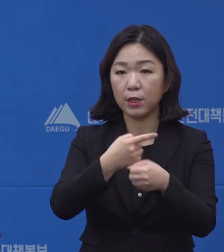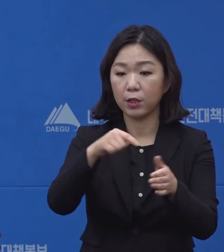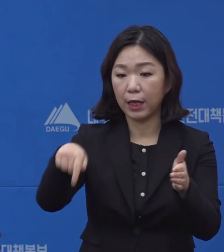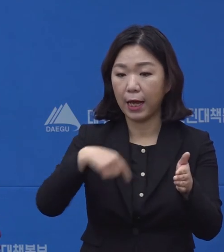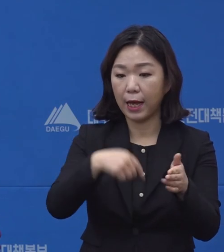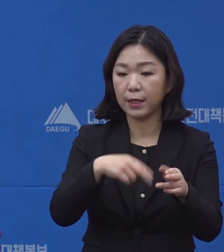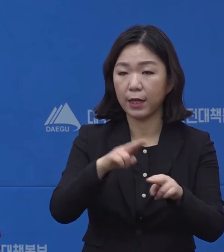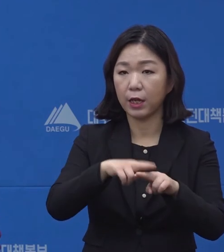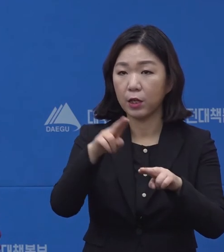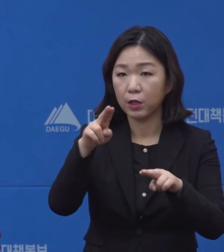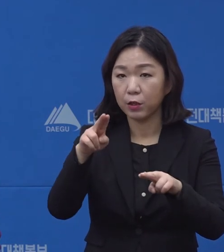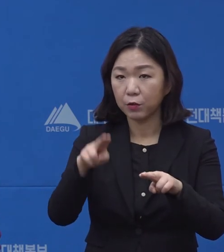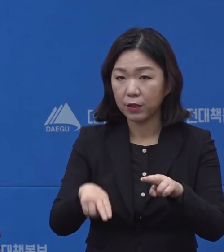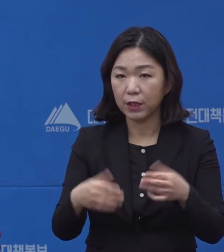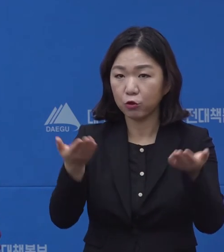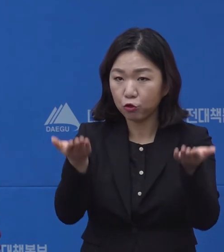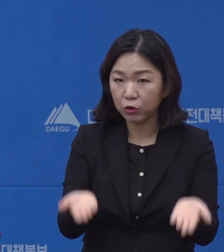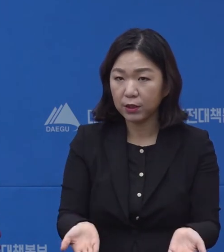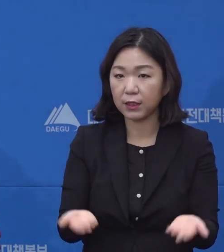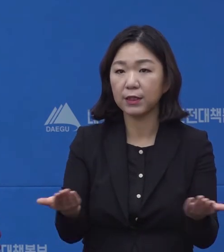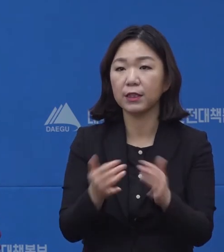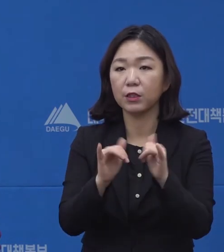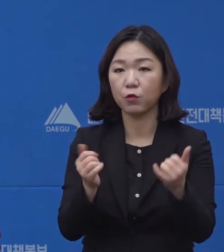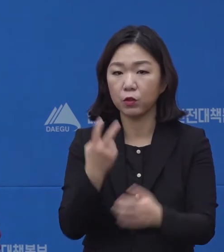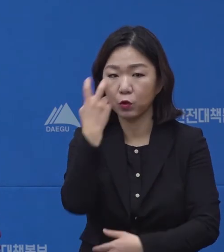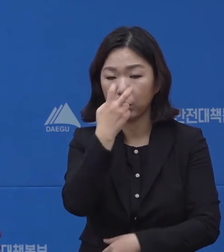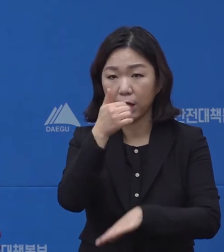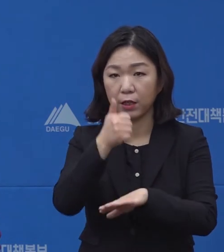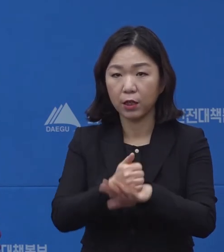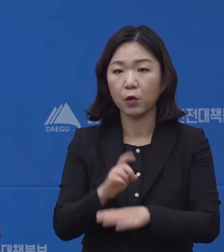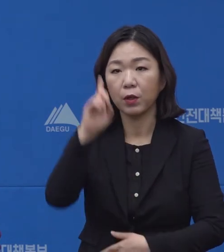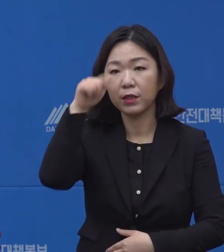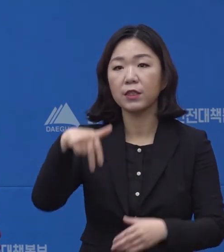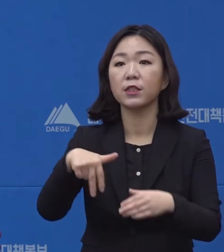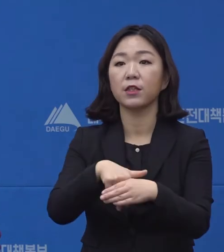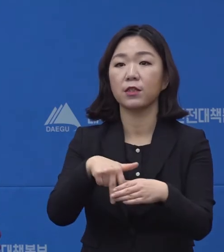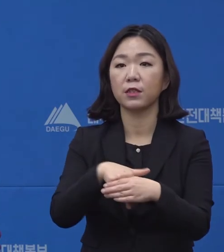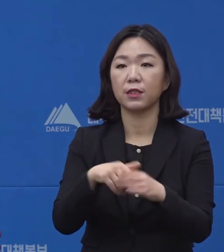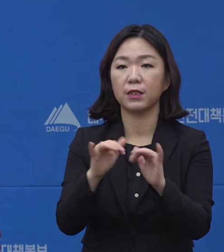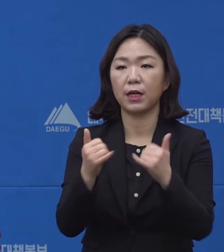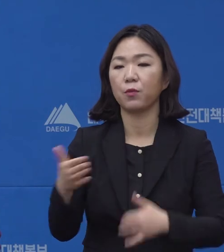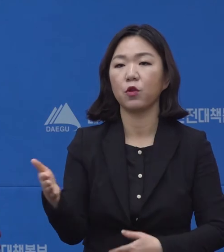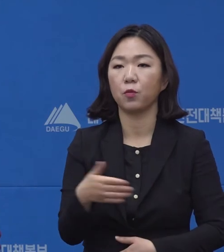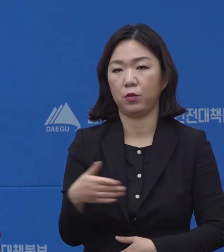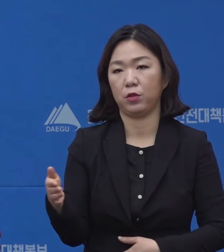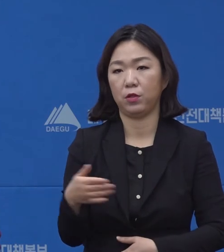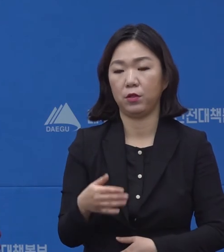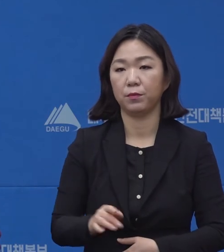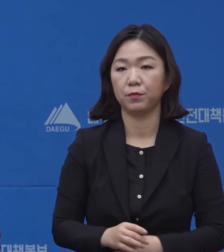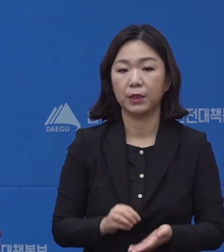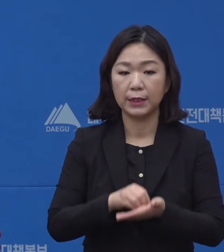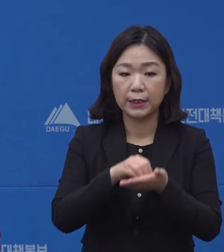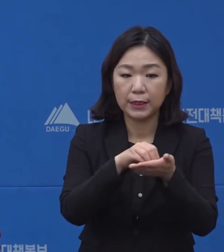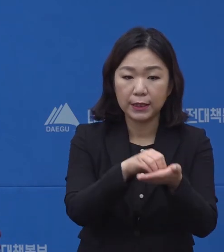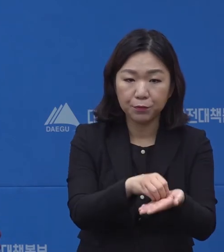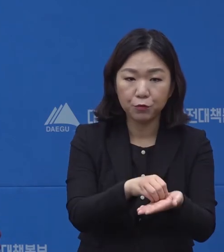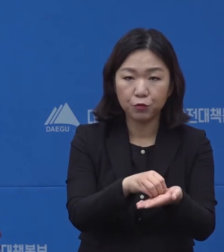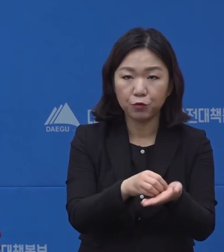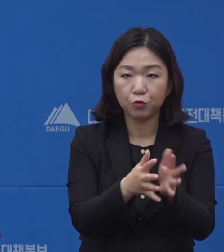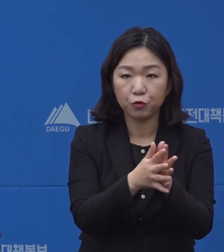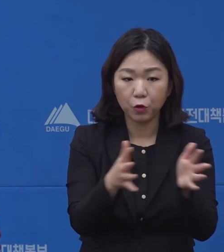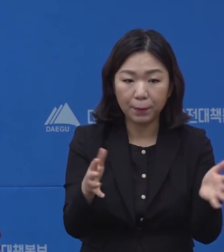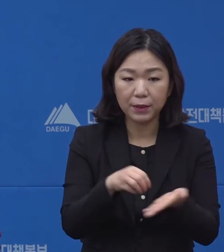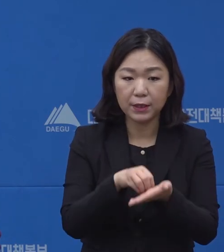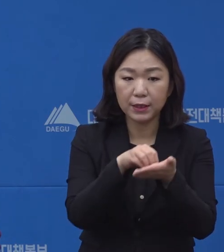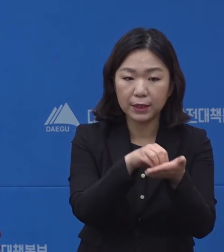직원 18명을 조사한 결과 신천지 교인은 없었습니다. 입주자 신청서에 종교란이